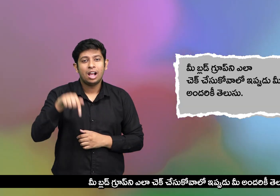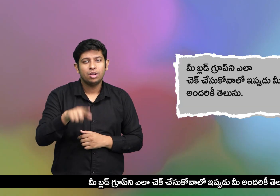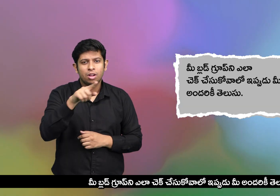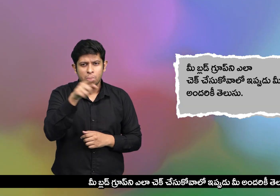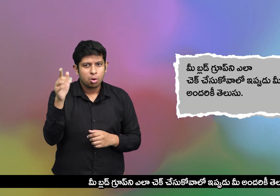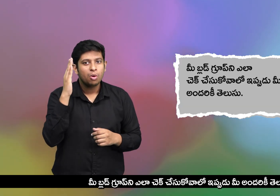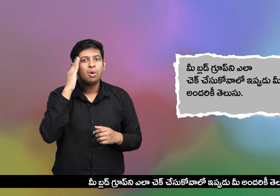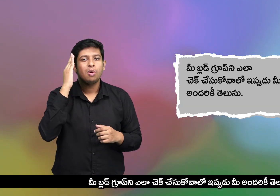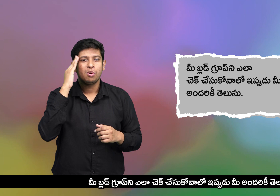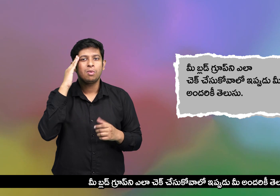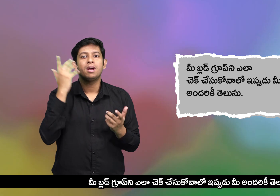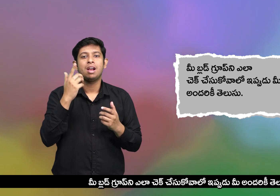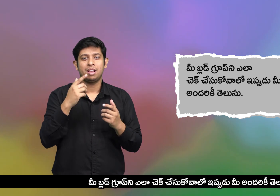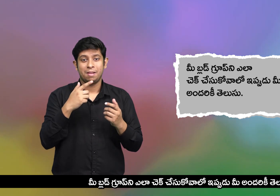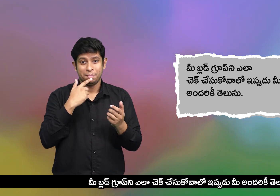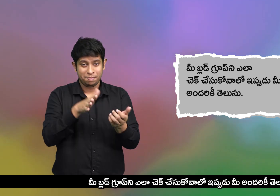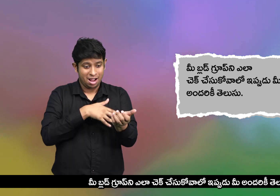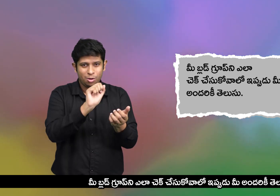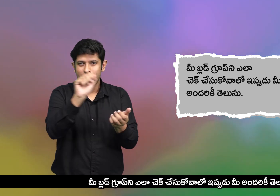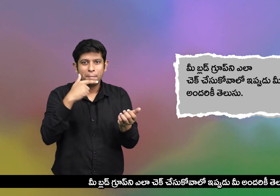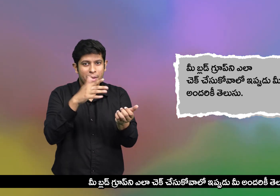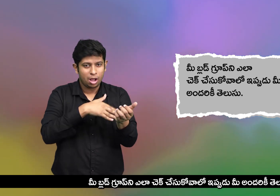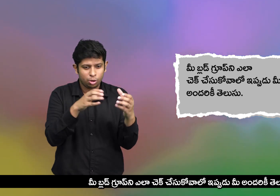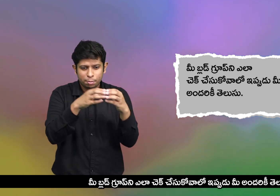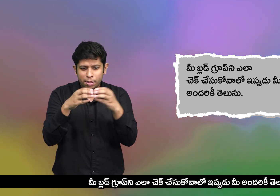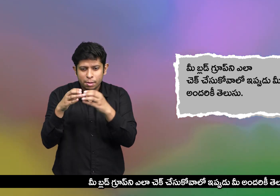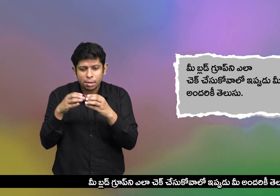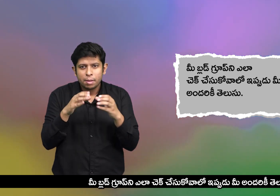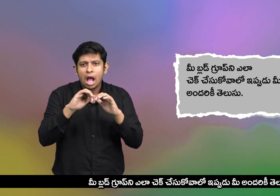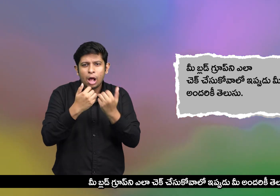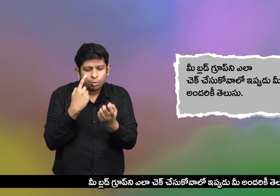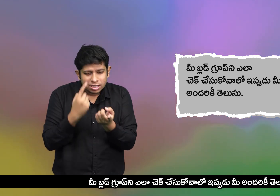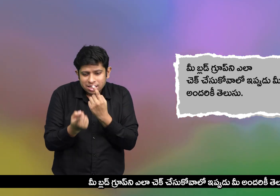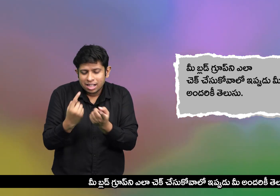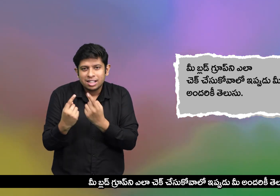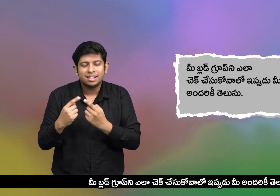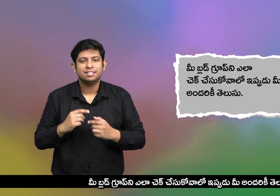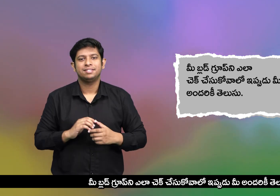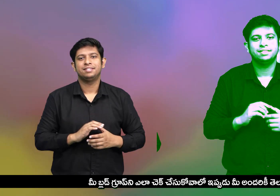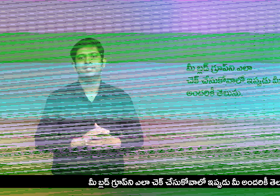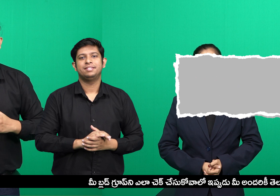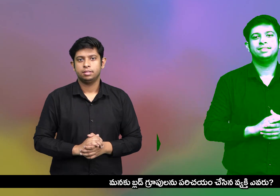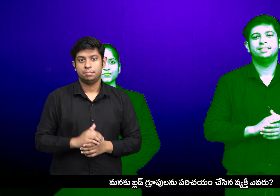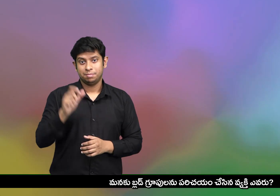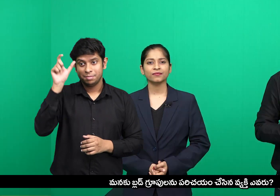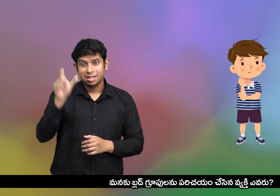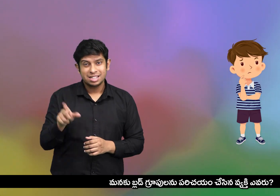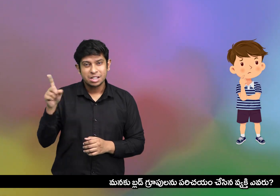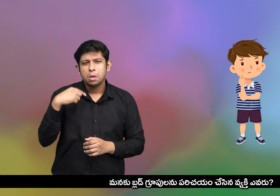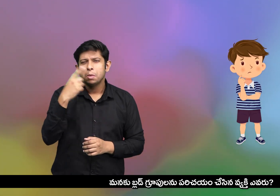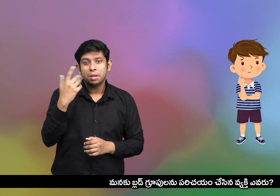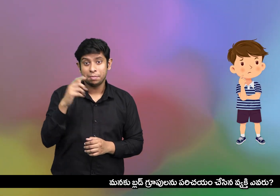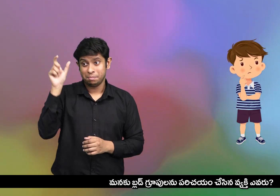ఉంది. మీ బ్లడ్ గ్రూప్ని ఎలా చెక్ చేసుకోవాలో ఇప్పుడు మీ అందరికీ తెలుసు. మనకు